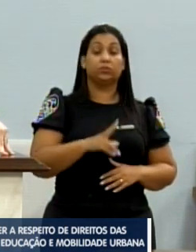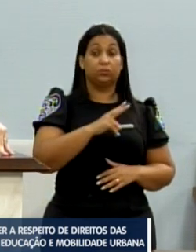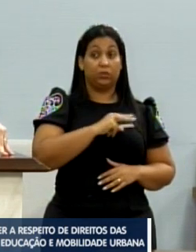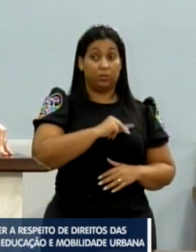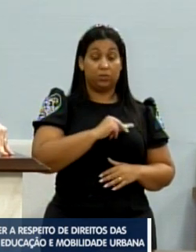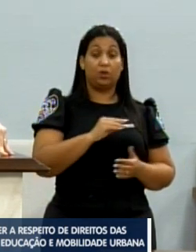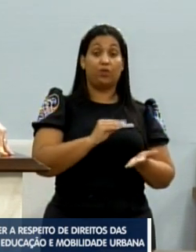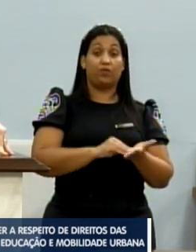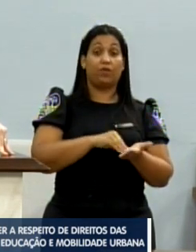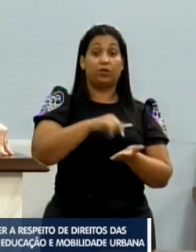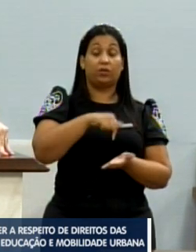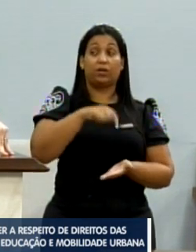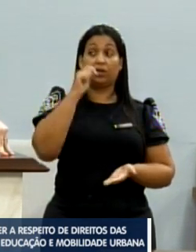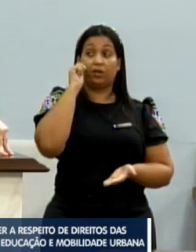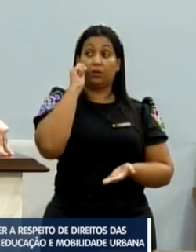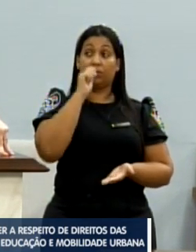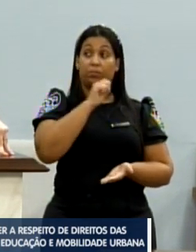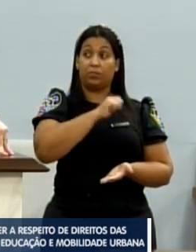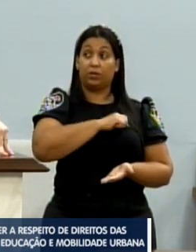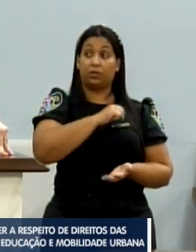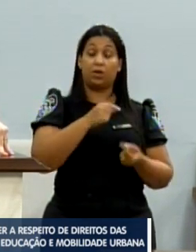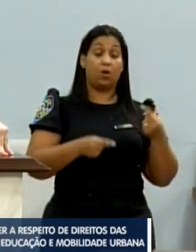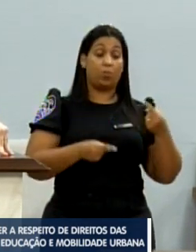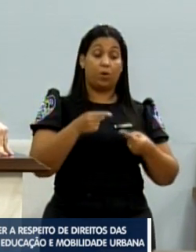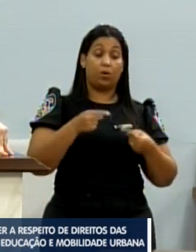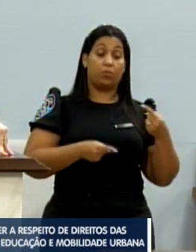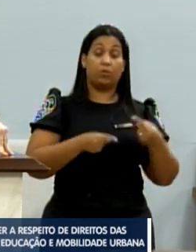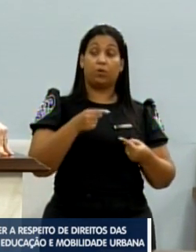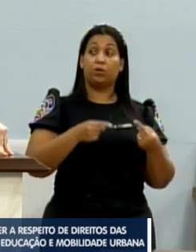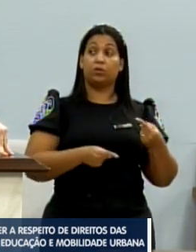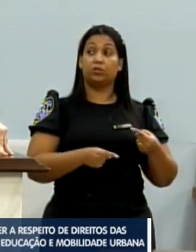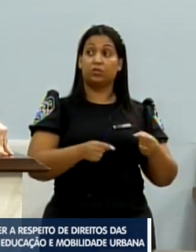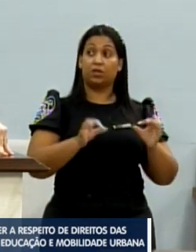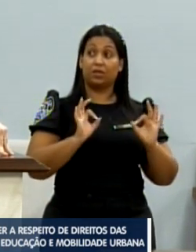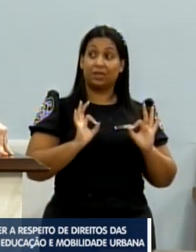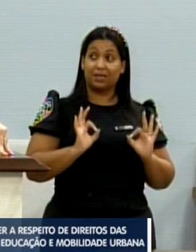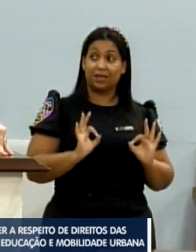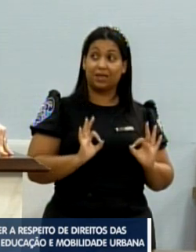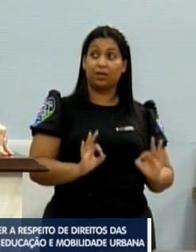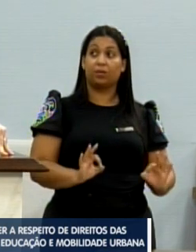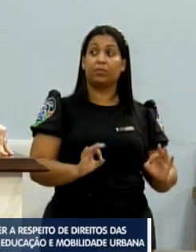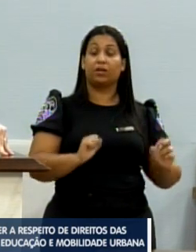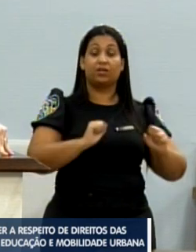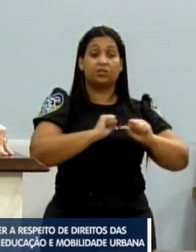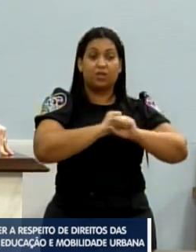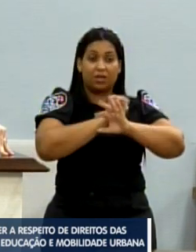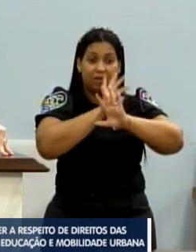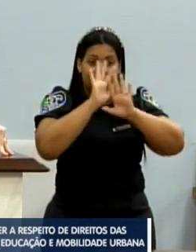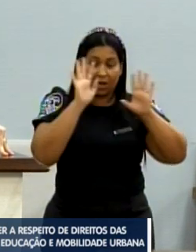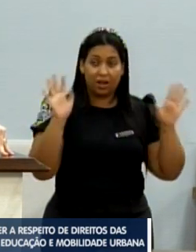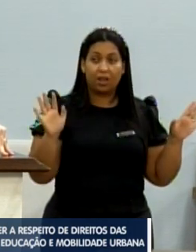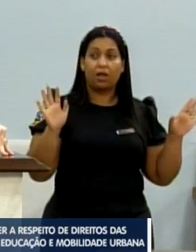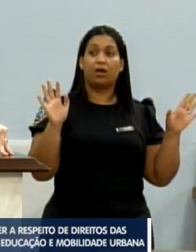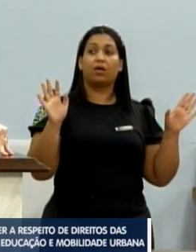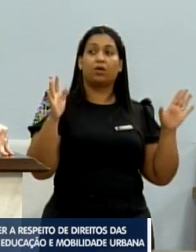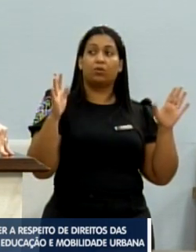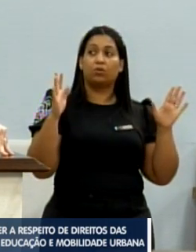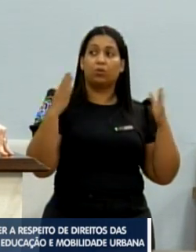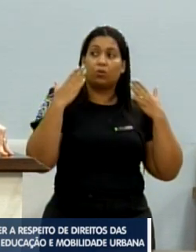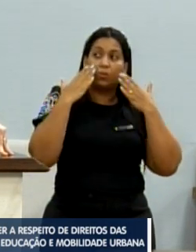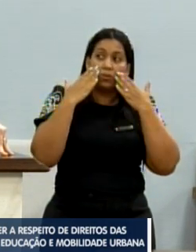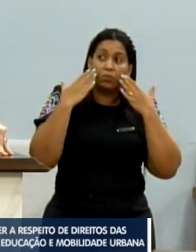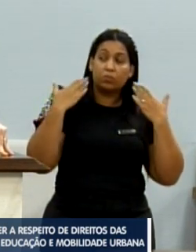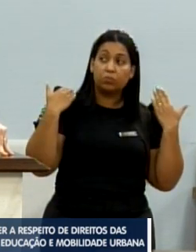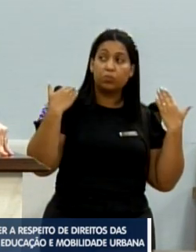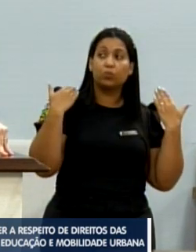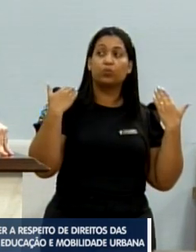O que falta nessa cidade é uma política pública que realmente esclareça, ponha na